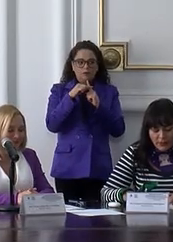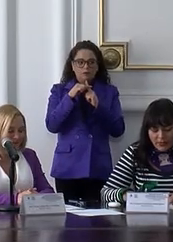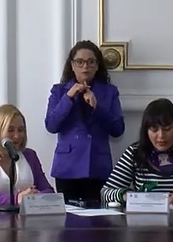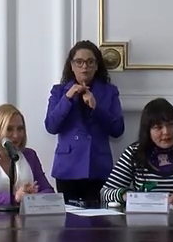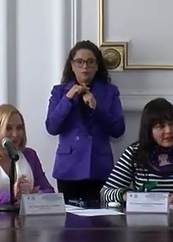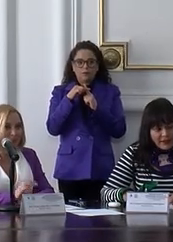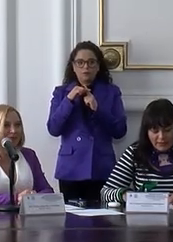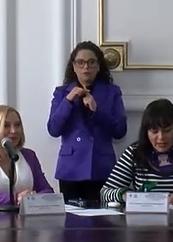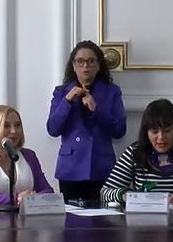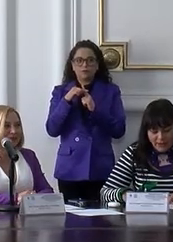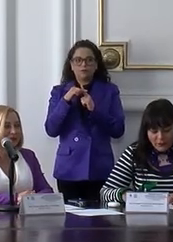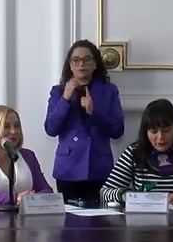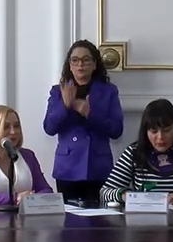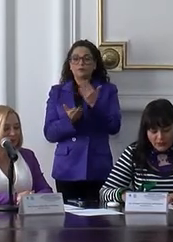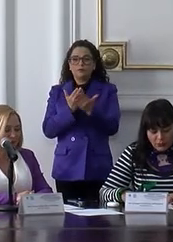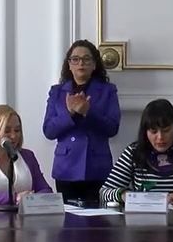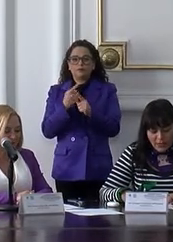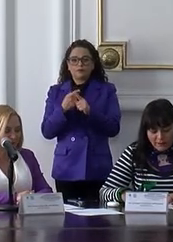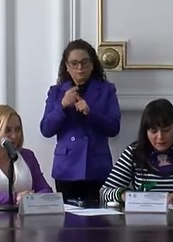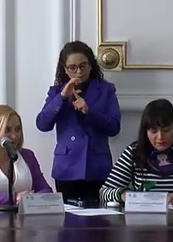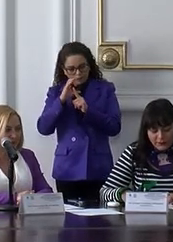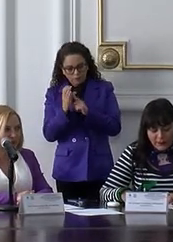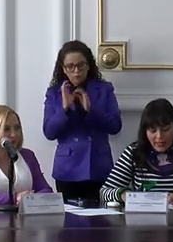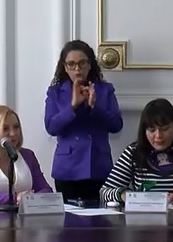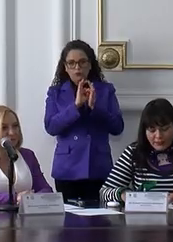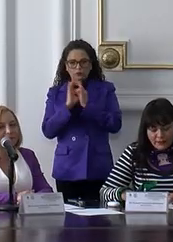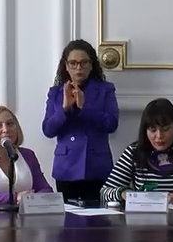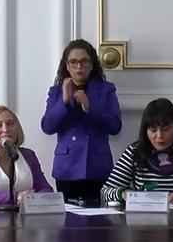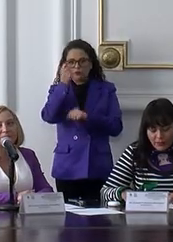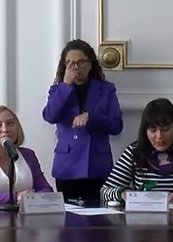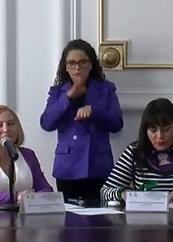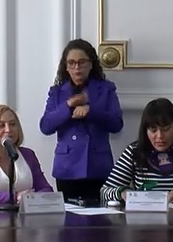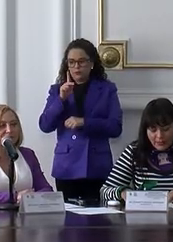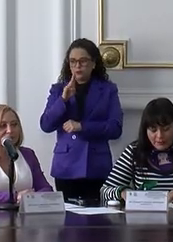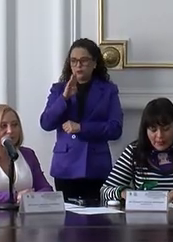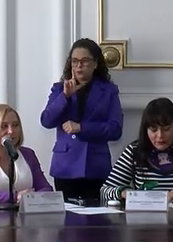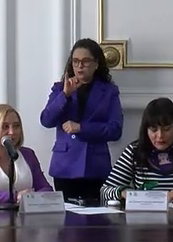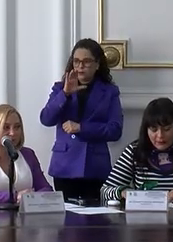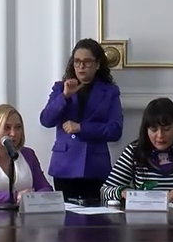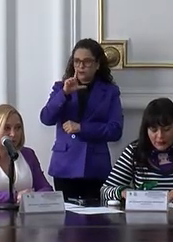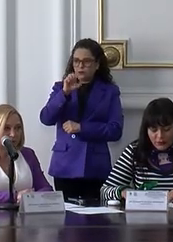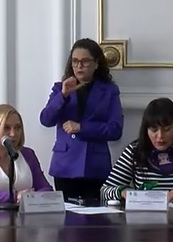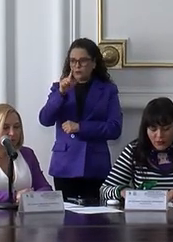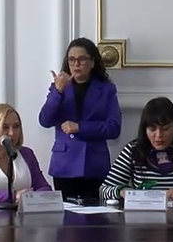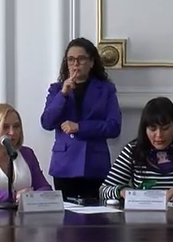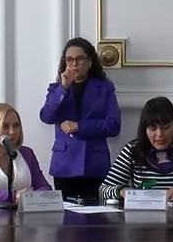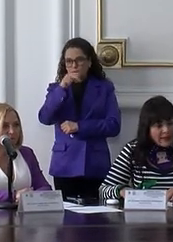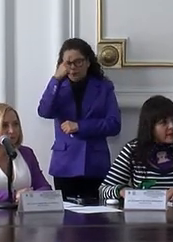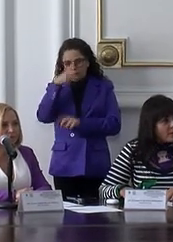positivo que presentan las Comisiones Unidas de Administración Pública Local y de Planeación del